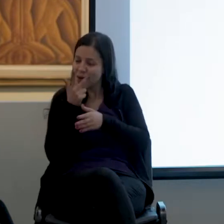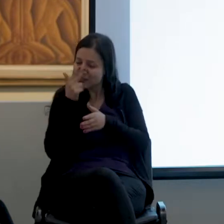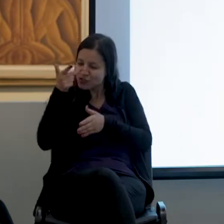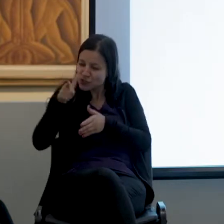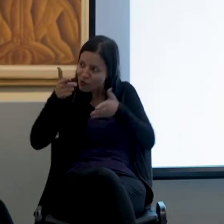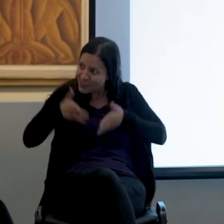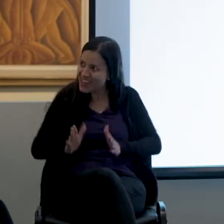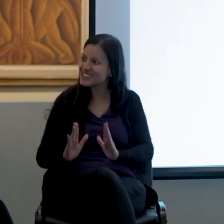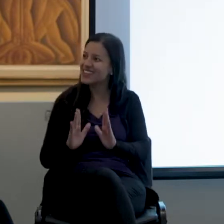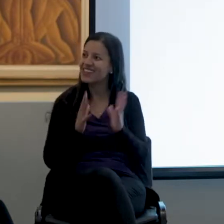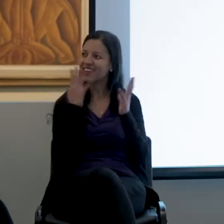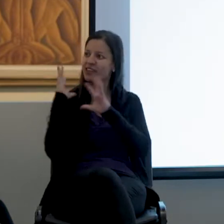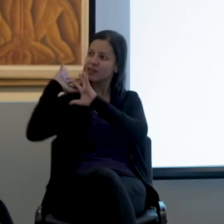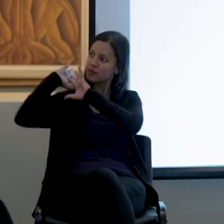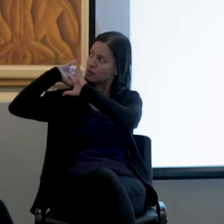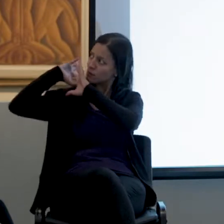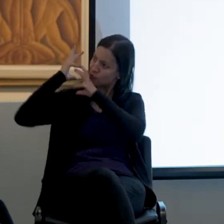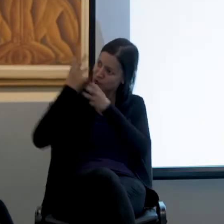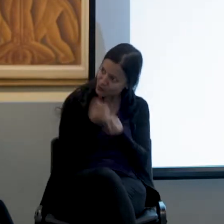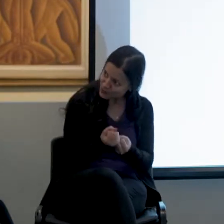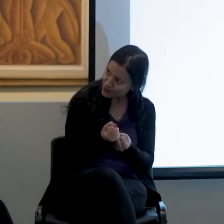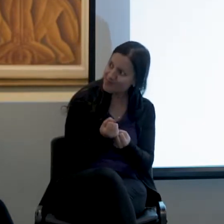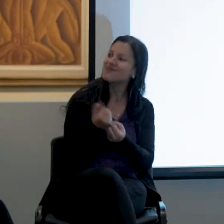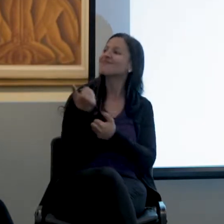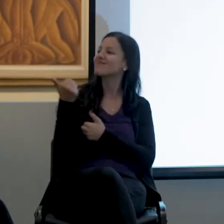Já eu chego no Kandinsky, viu, eu juro.